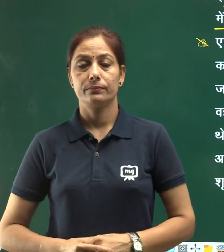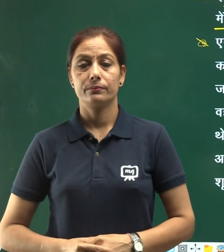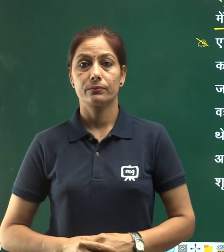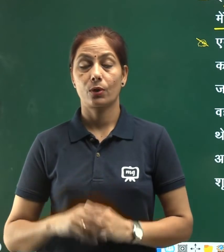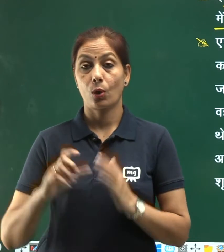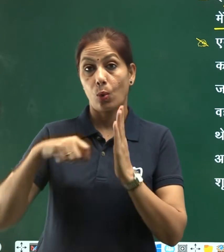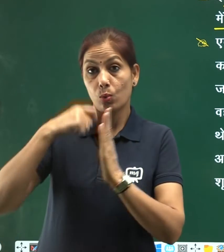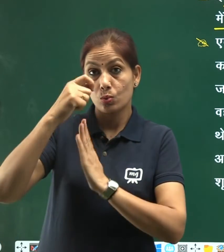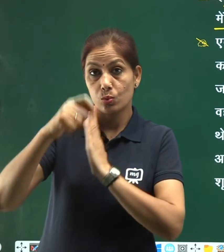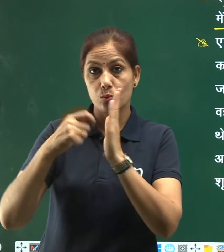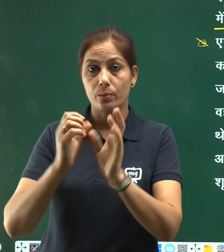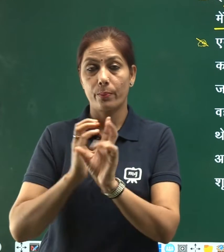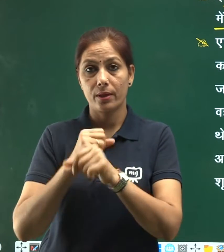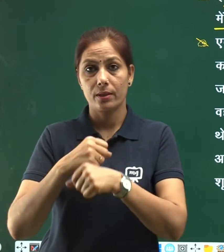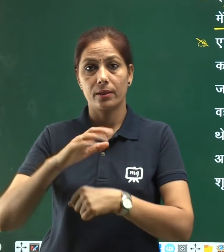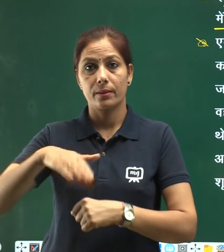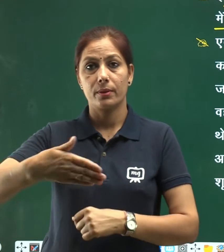शूट करने के बाद